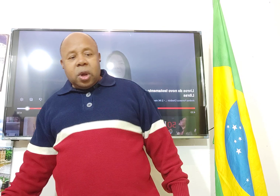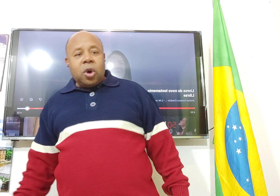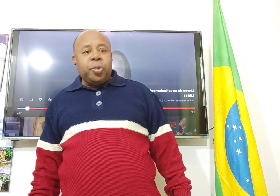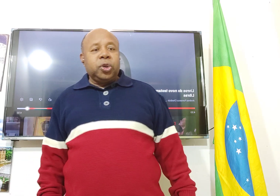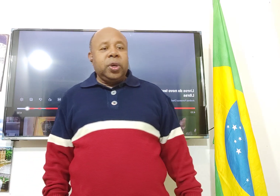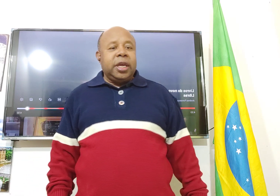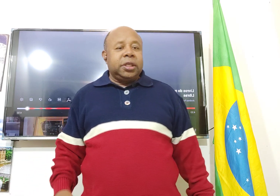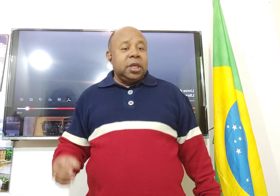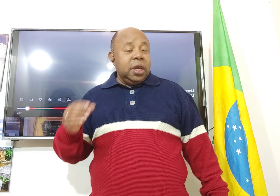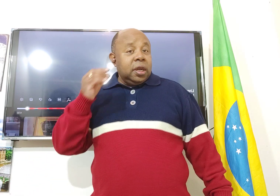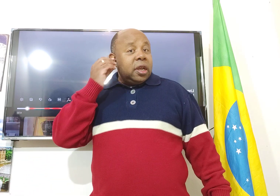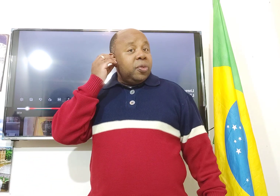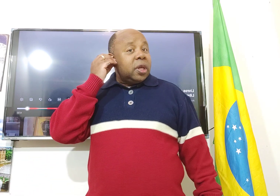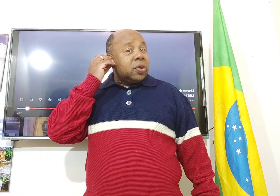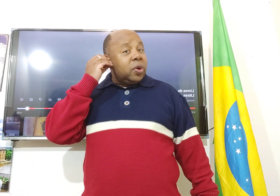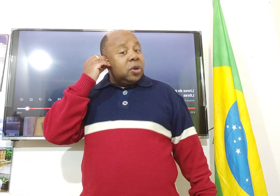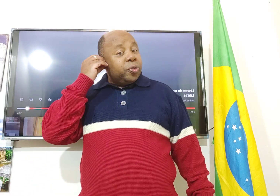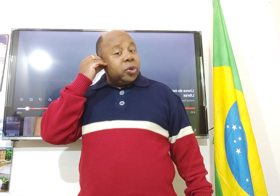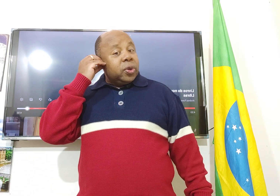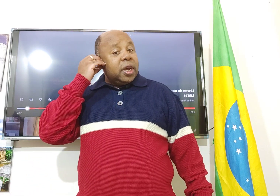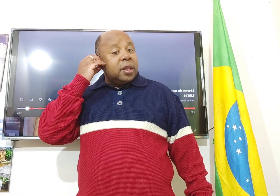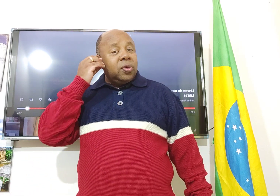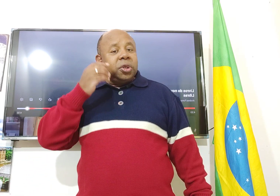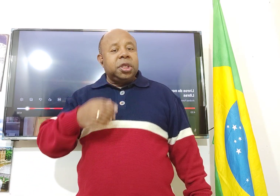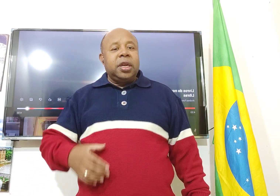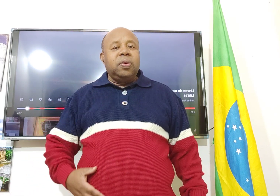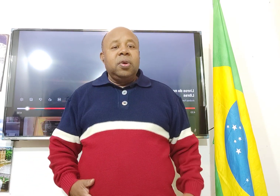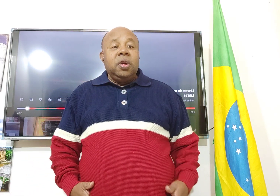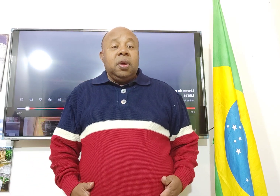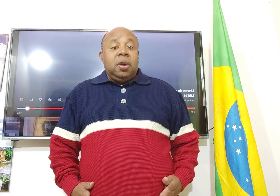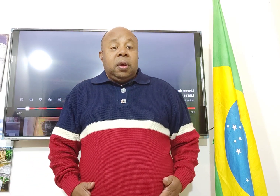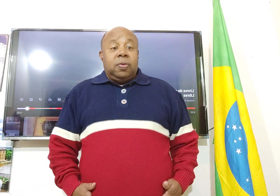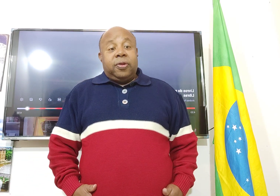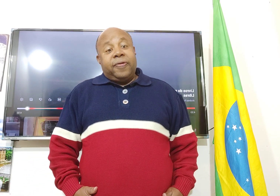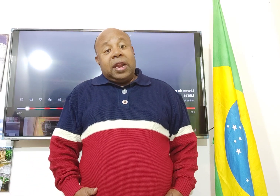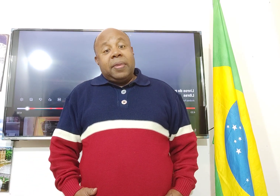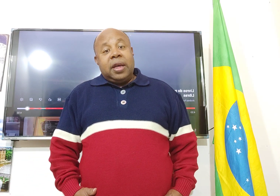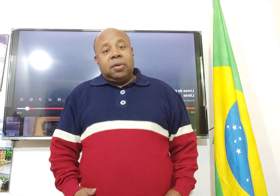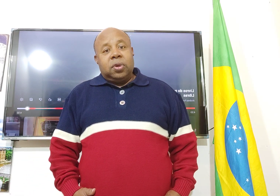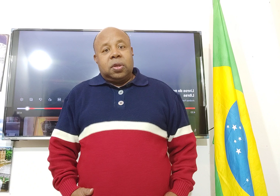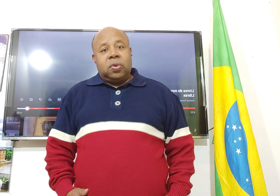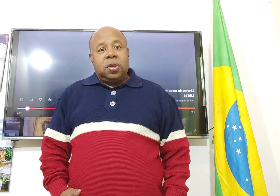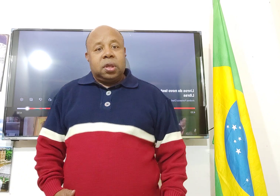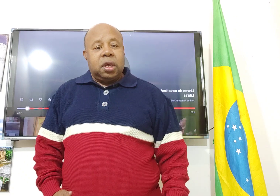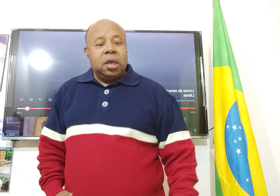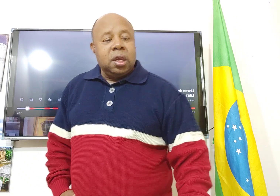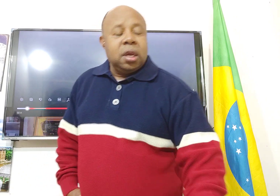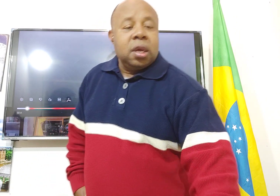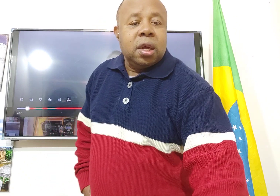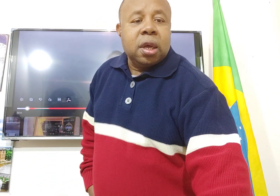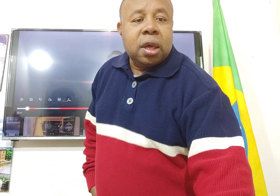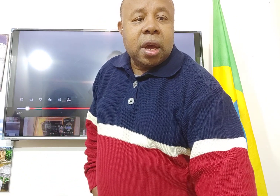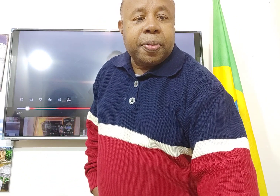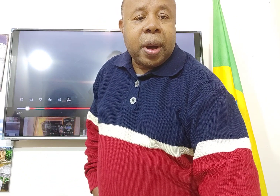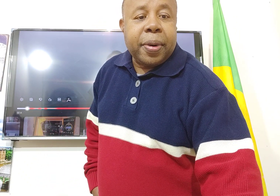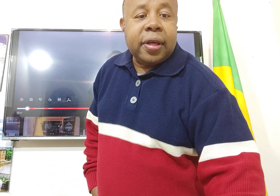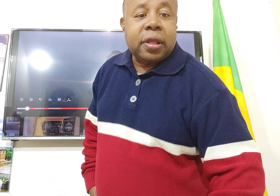igual ao português. Tem muitas coisas no português que hoje já não se fala mais. Outras coisas que apareceu